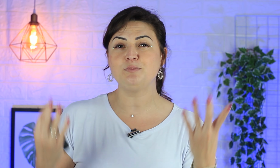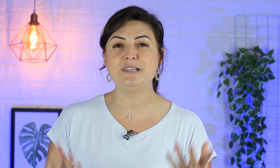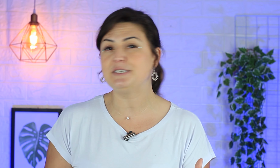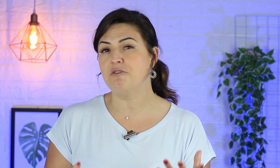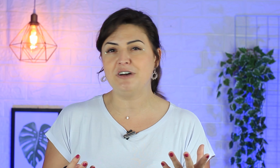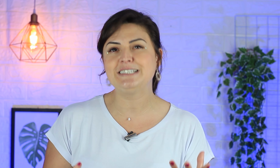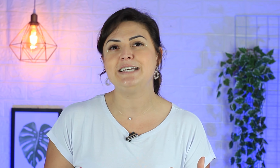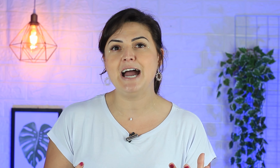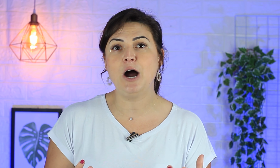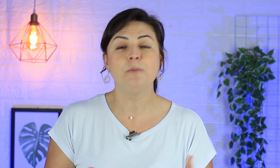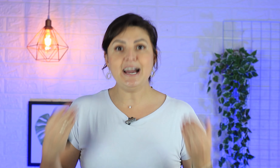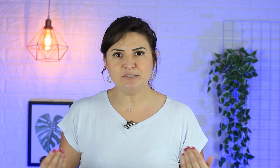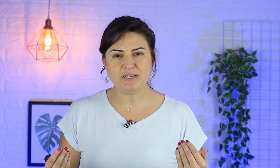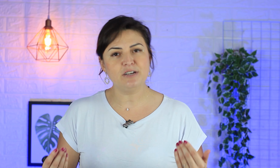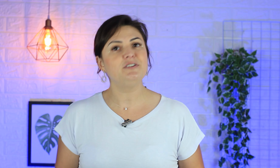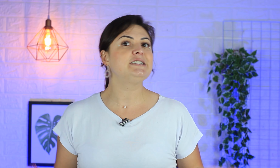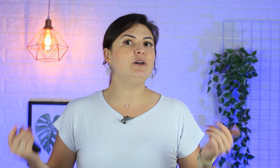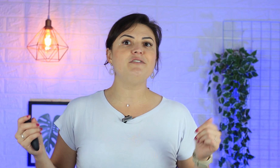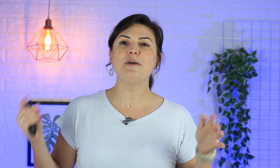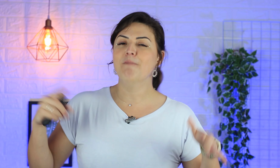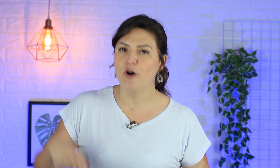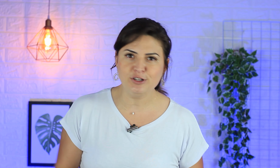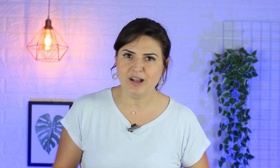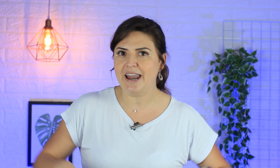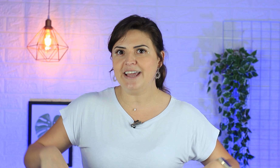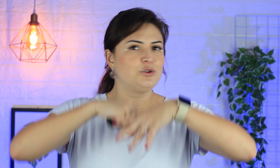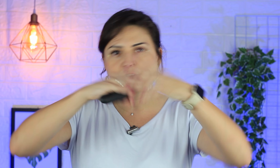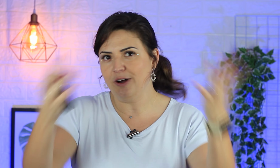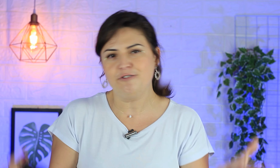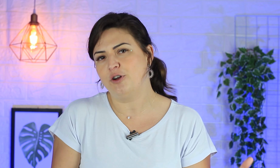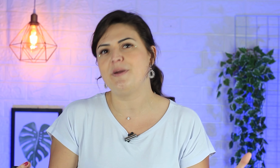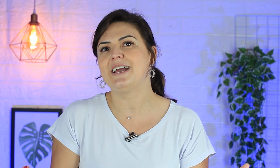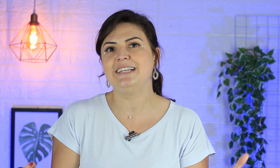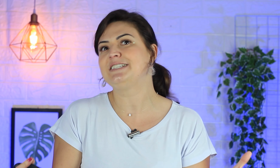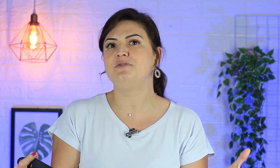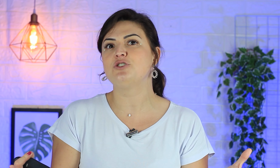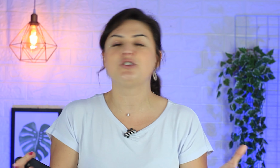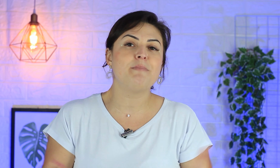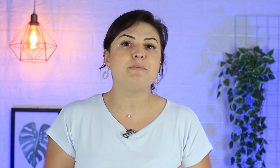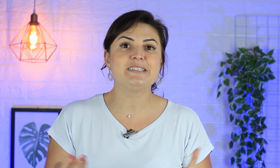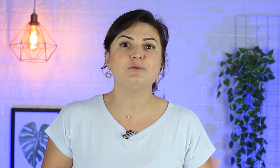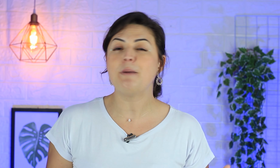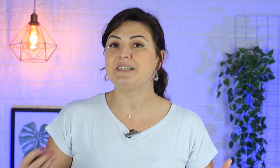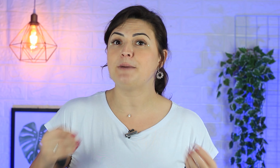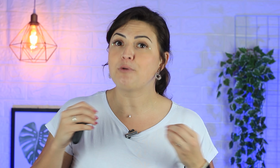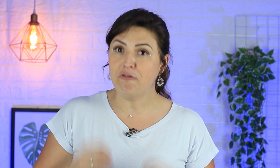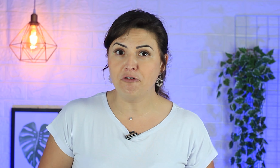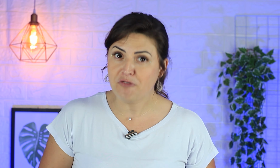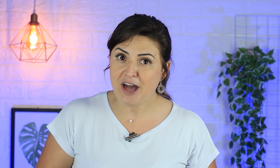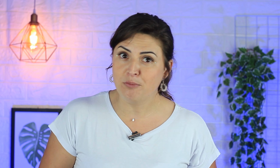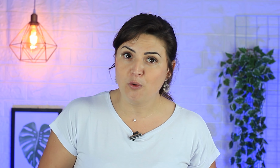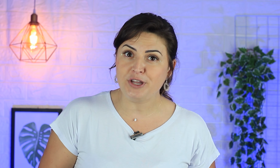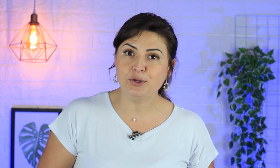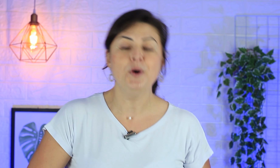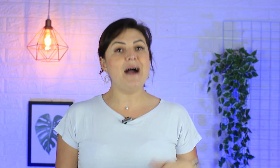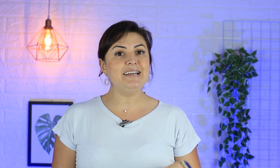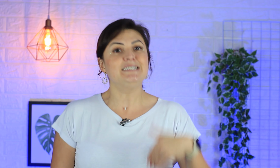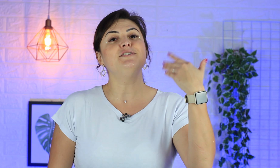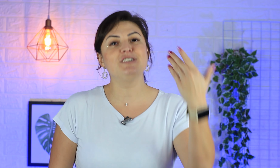expressão facial. A expressão facial, ela vai muito além do que eu informei aqui nesse vídeo também, mas não dá pra se aprofundar muito. Mas, se